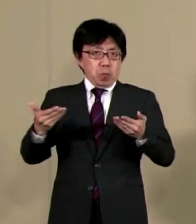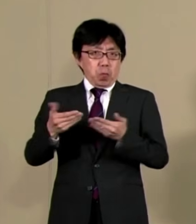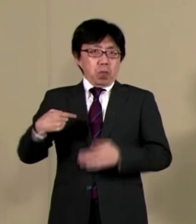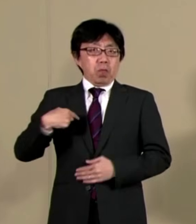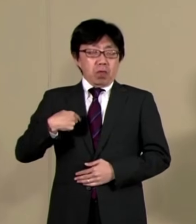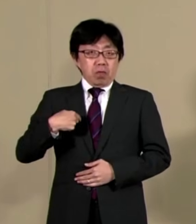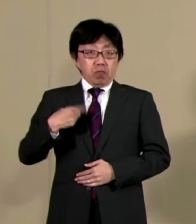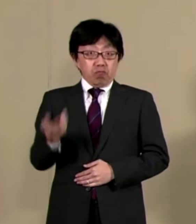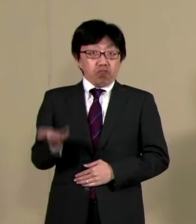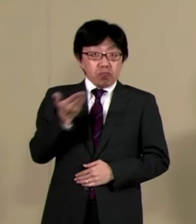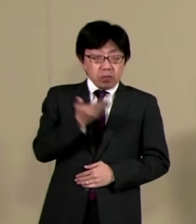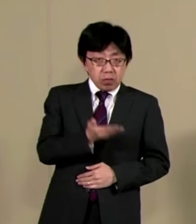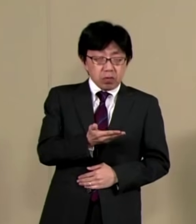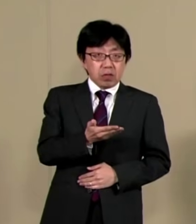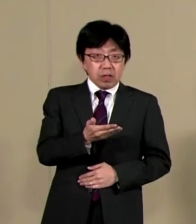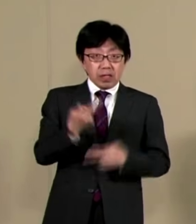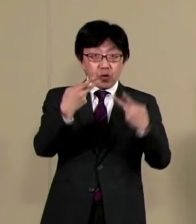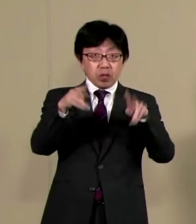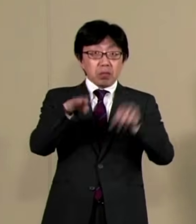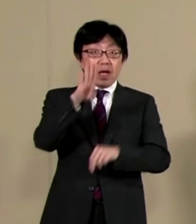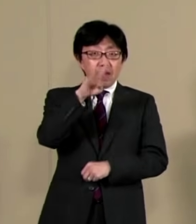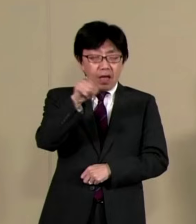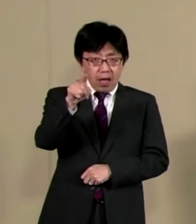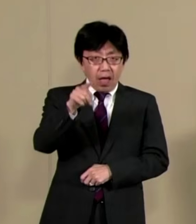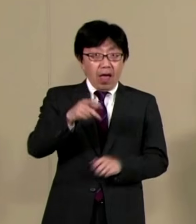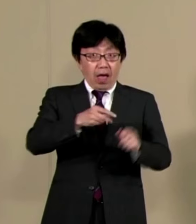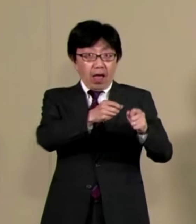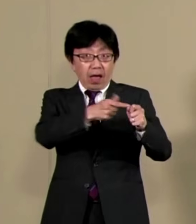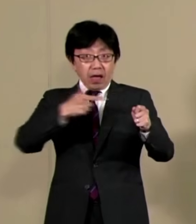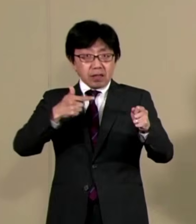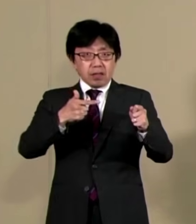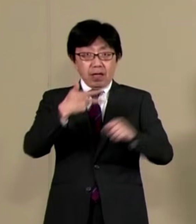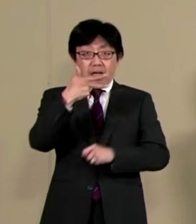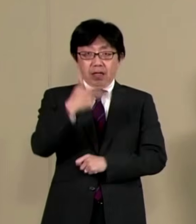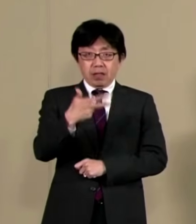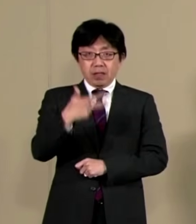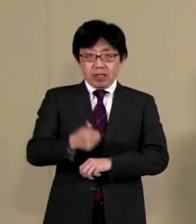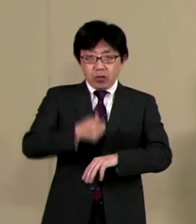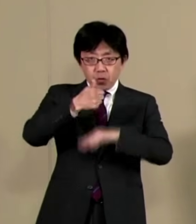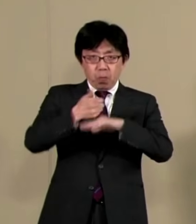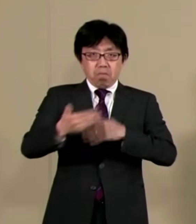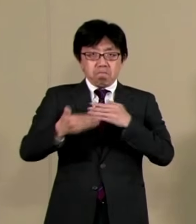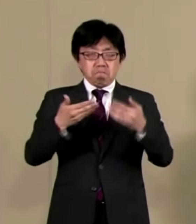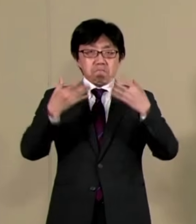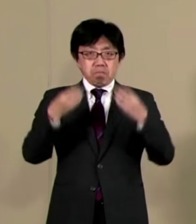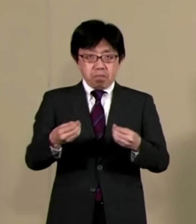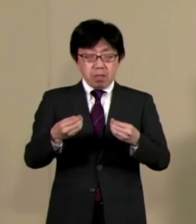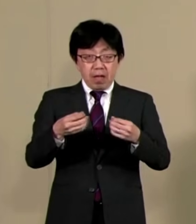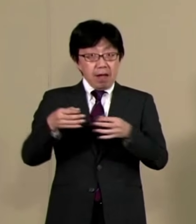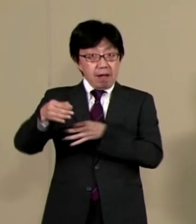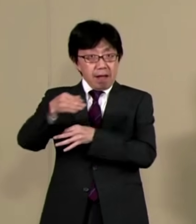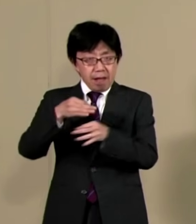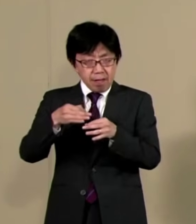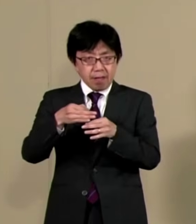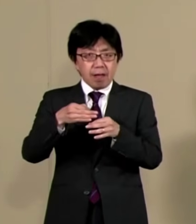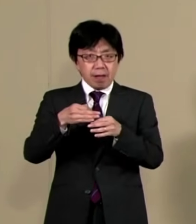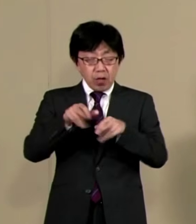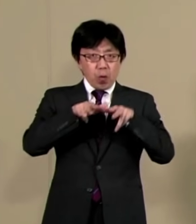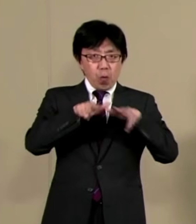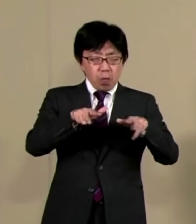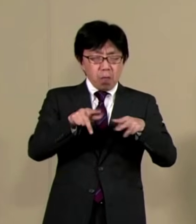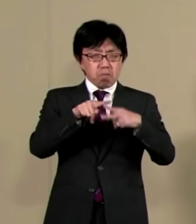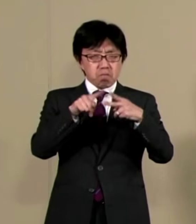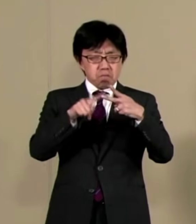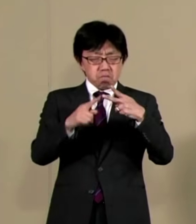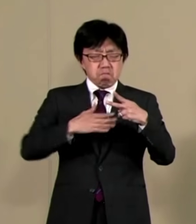高田市で市長を務めてきましたその知見を生かし経済と行政の両方を知る人とし